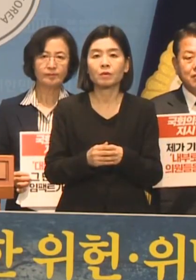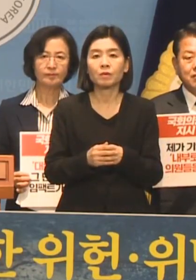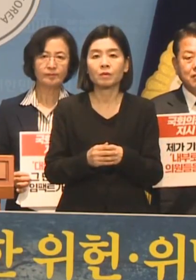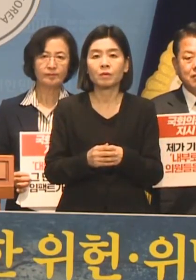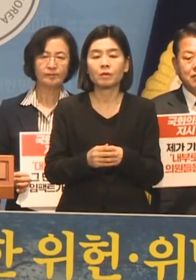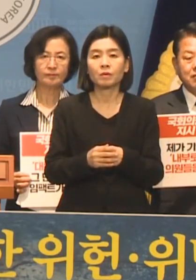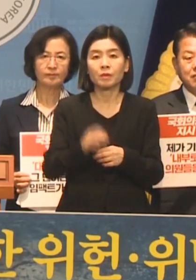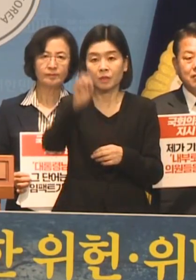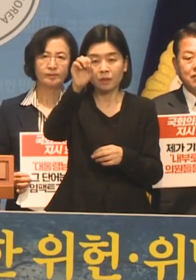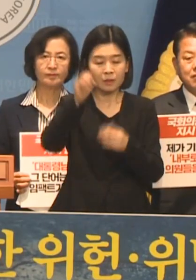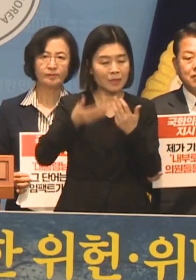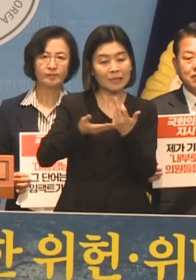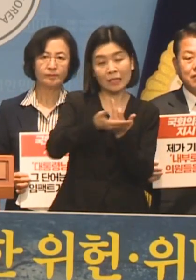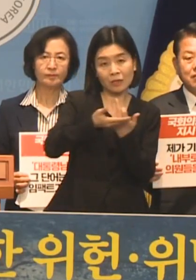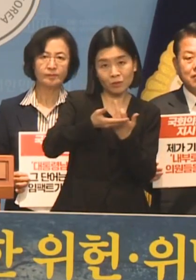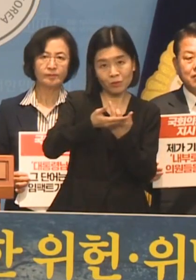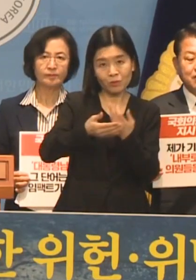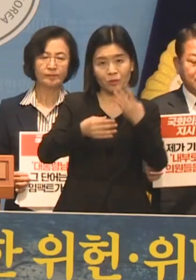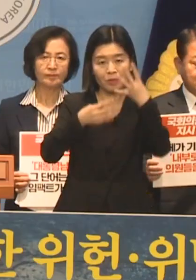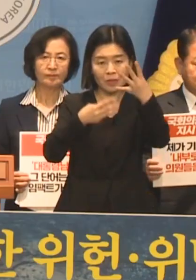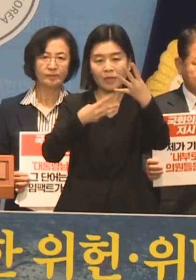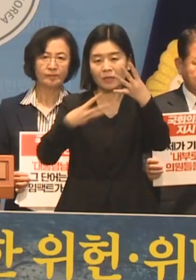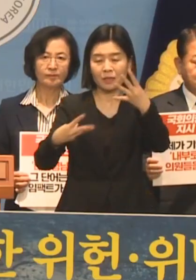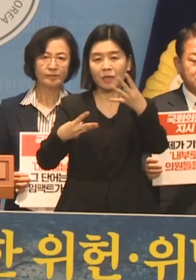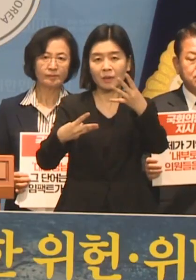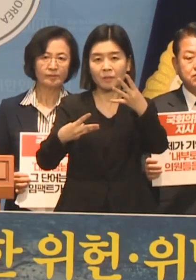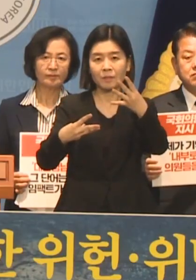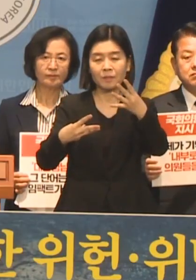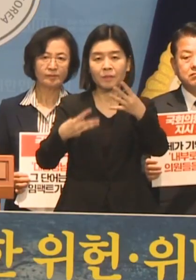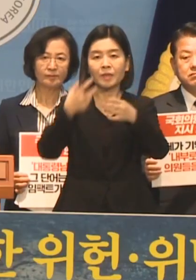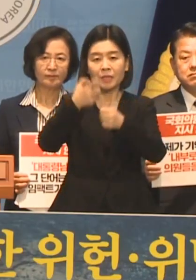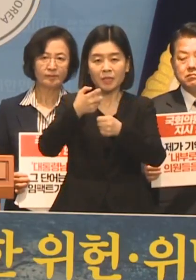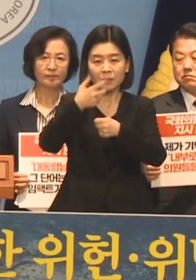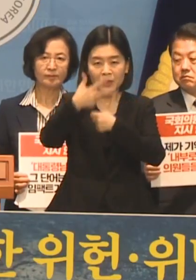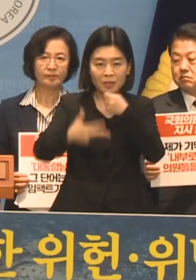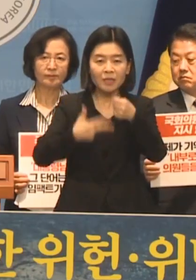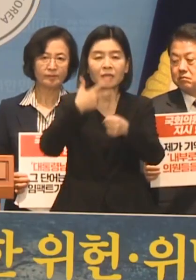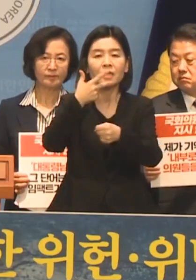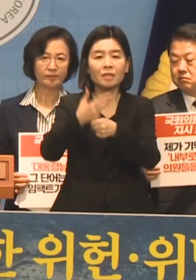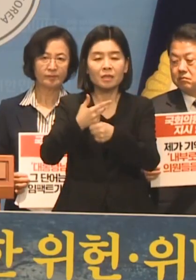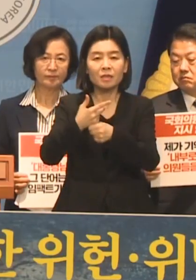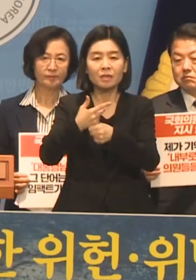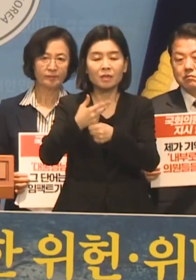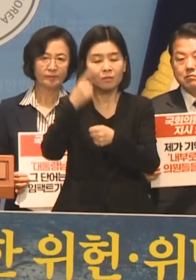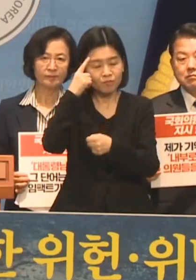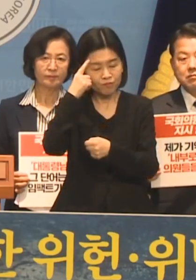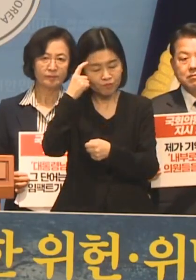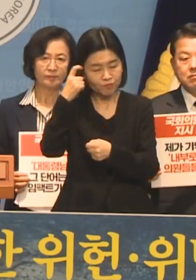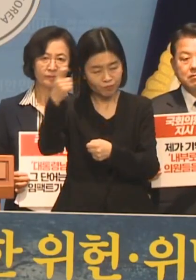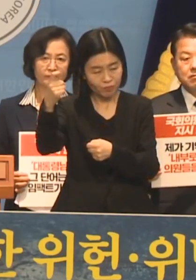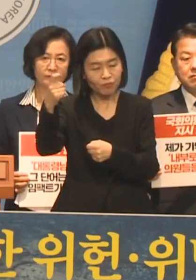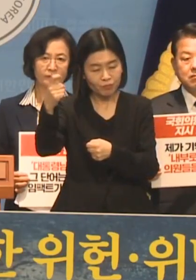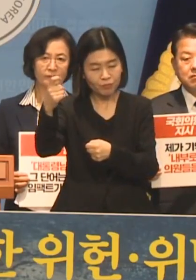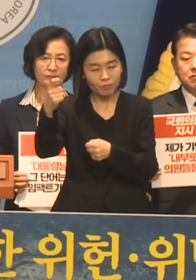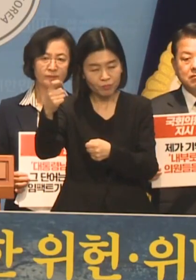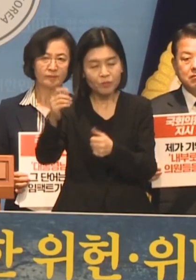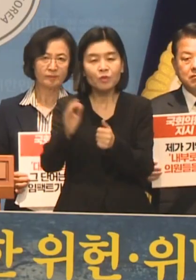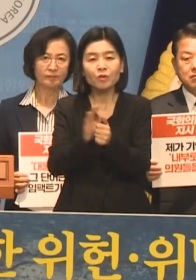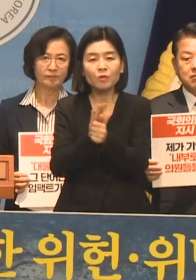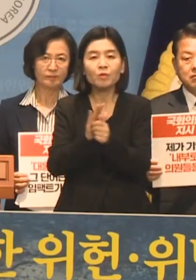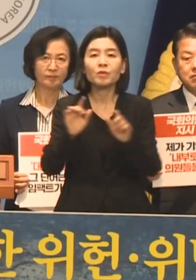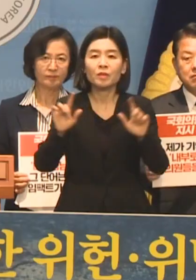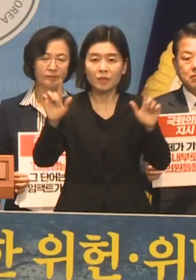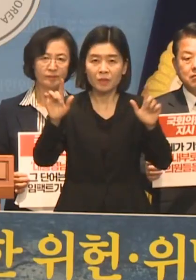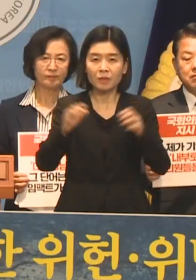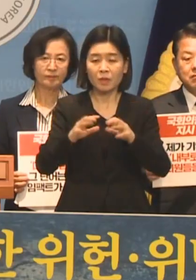77주년 4.3 희생자 추모일입니다. 모두 발언에 앞서 반헌법적, 반인륜적 국가폭력에